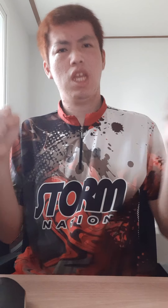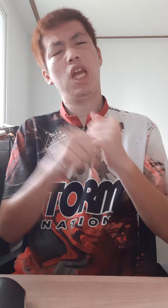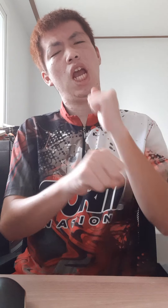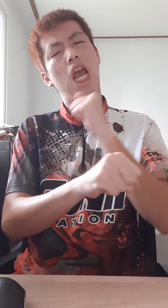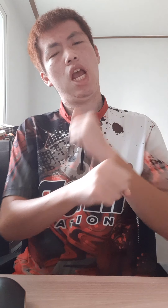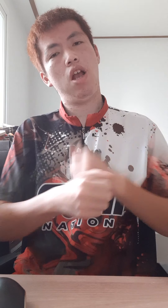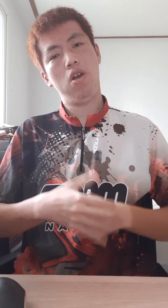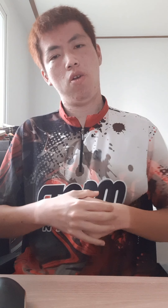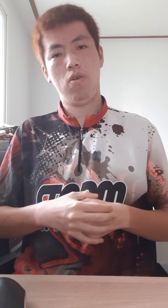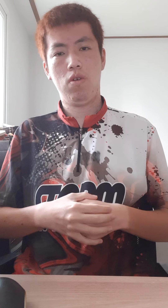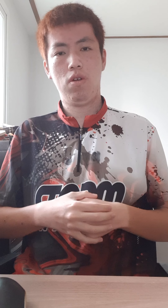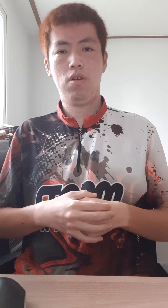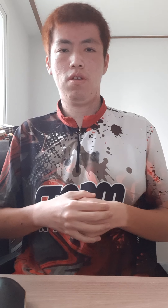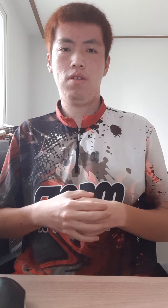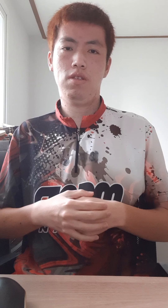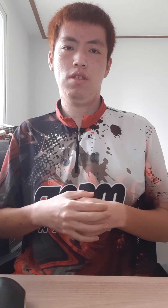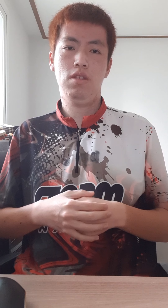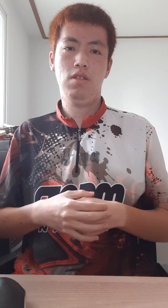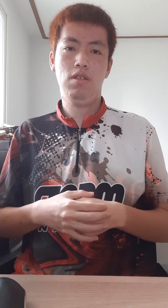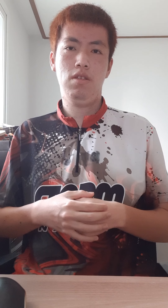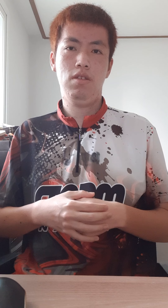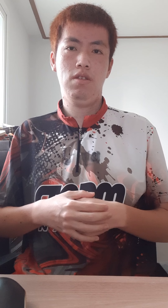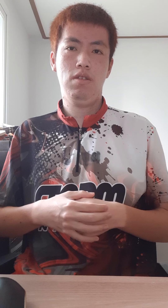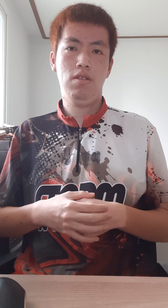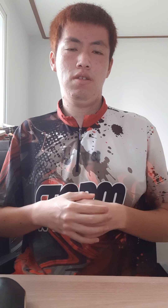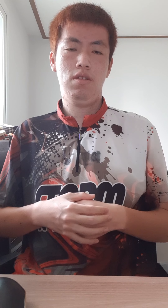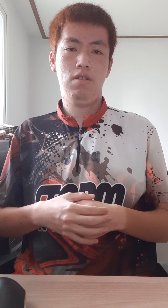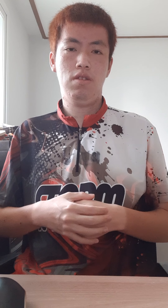무산됐습니다. 복지TV 뉴스 이솔림입니다.